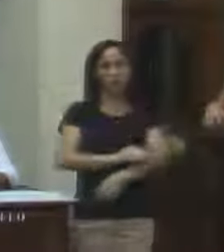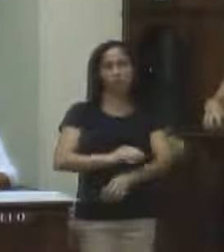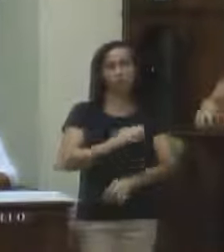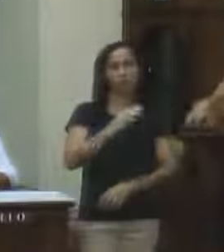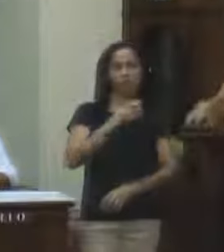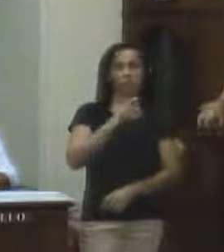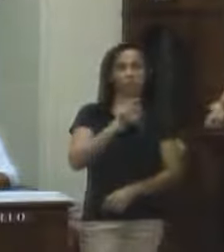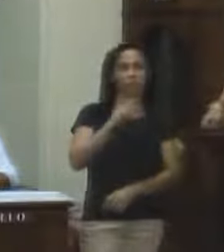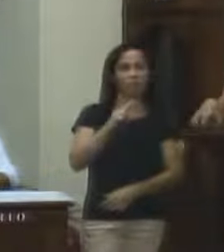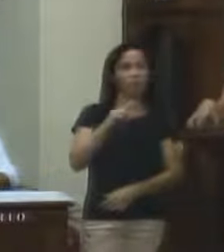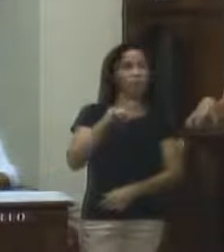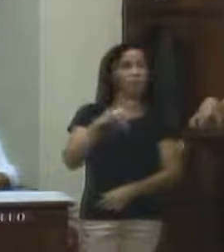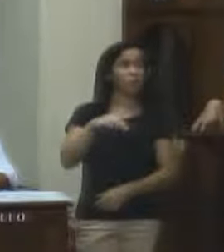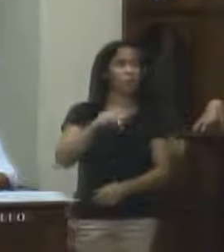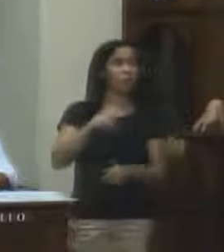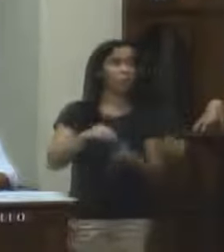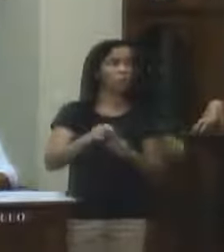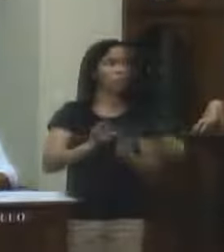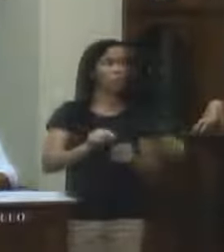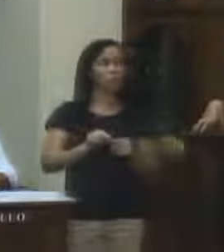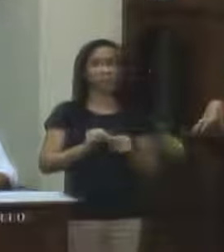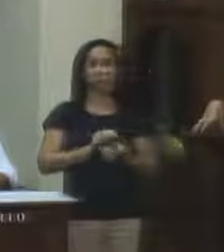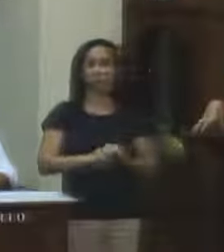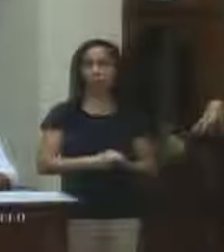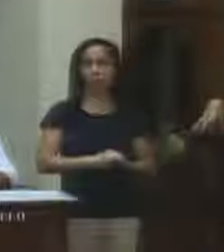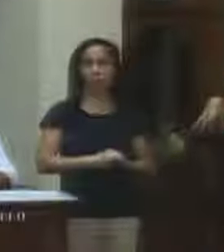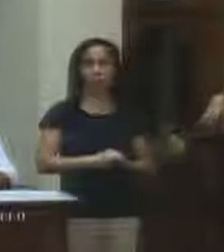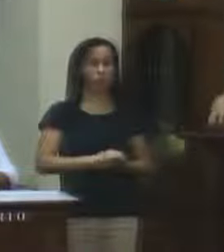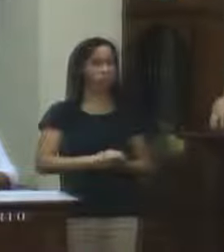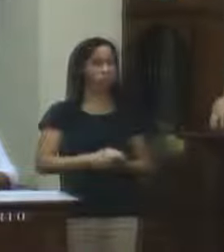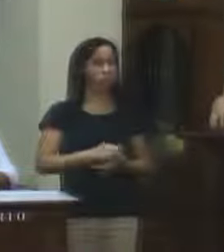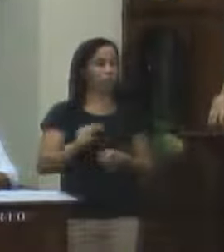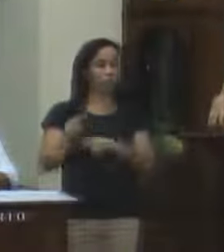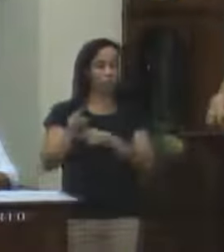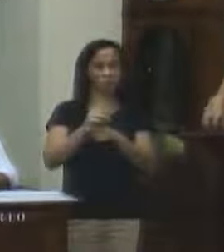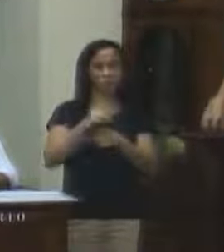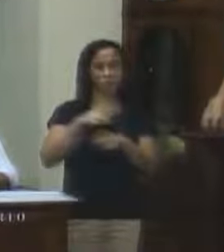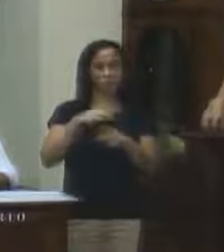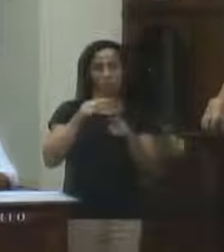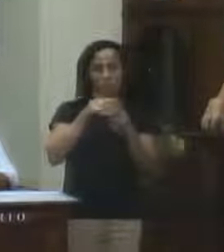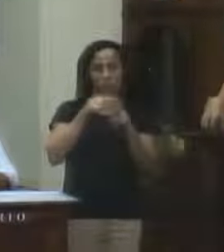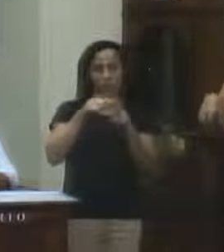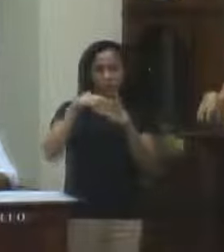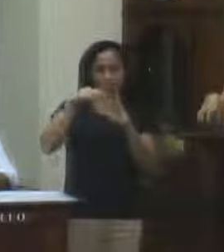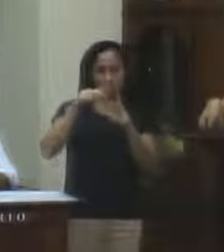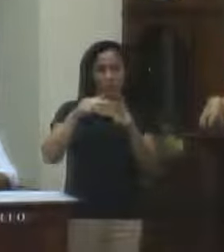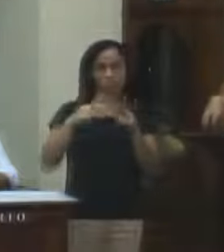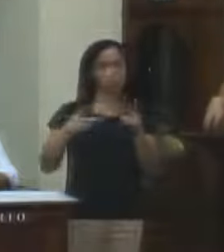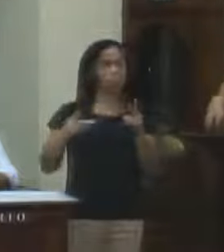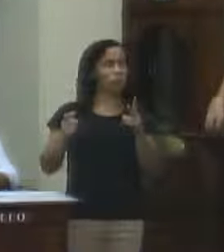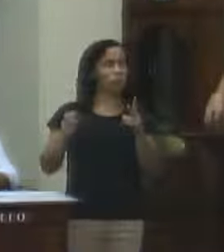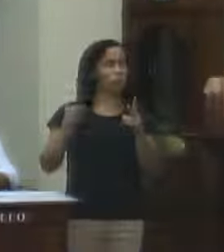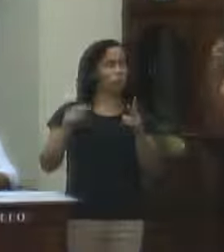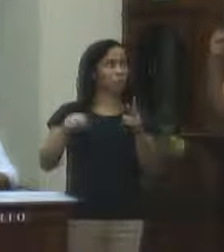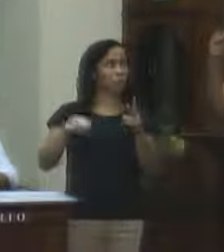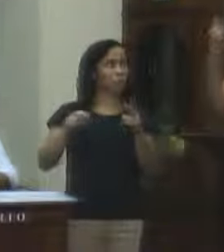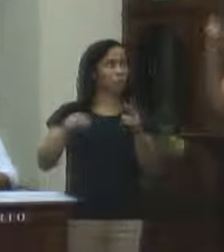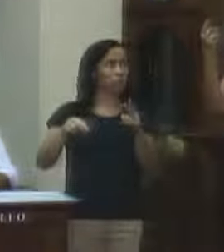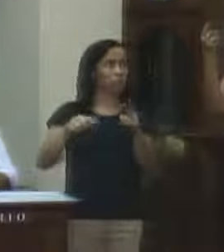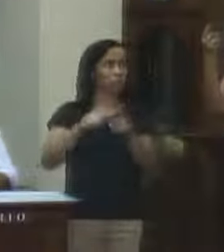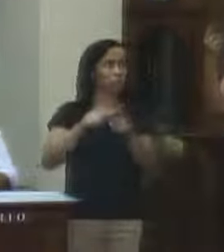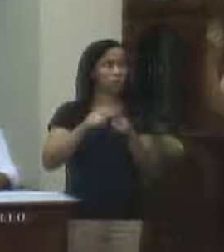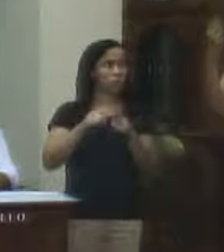eu trabalho de acordo com o que ele me pede para fazer. Os fiscais que foram em Parapeúna falaram que não acharam,